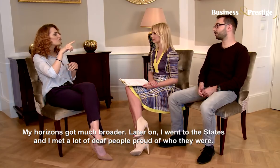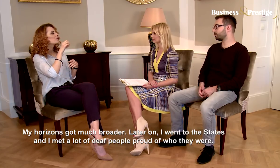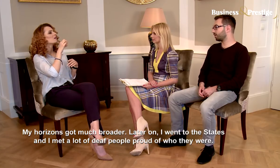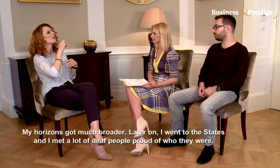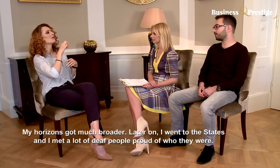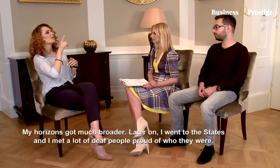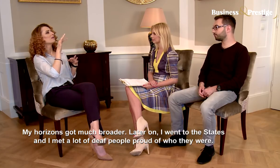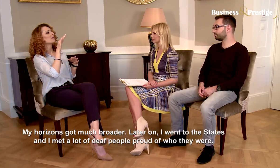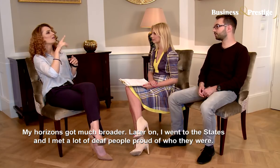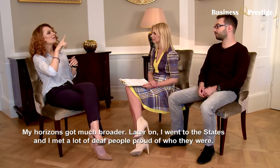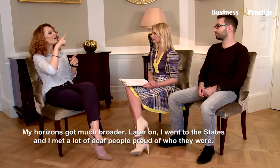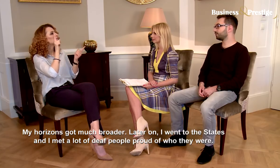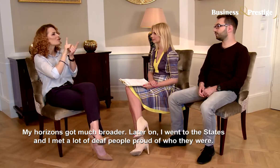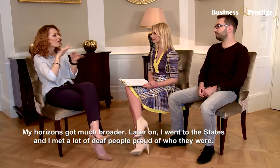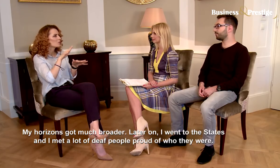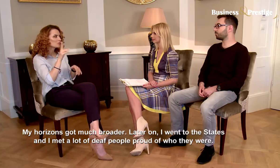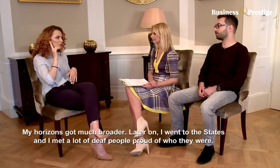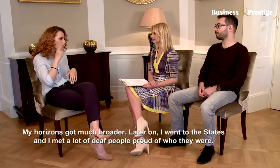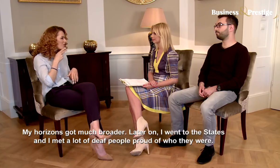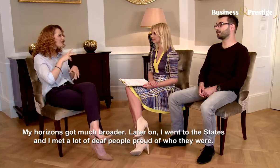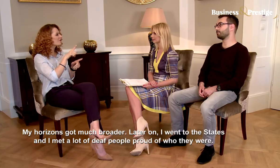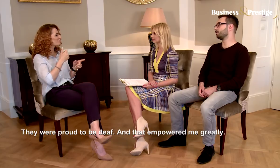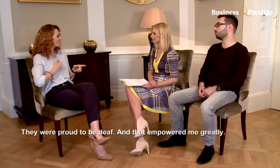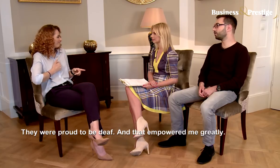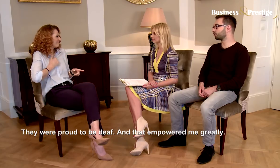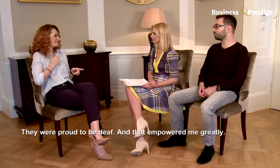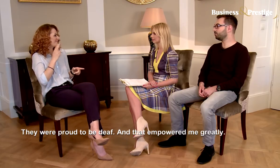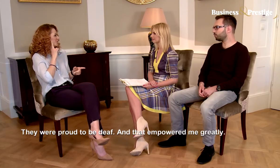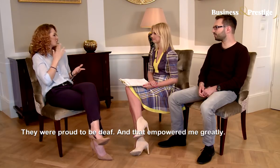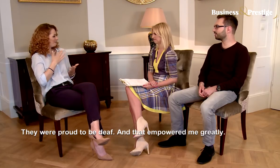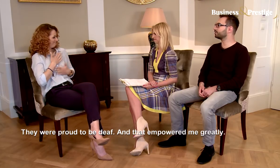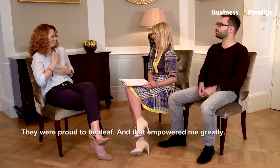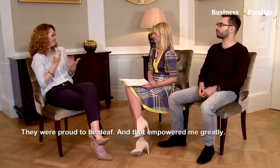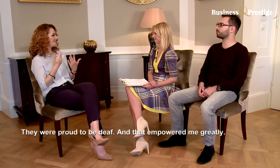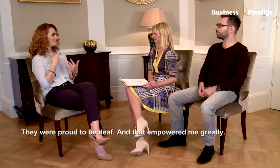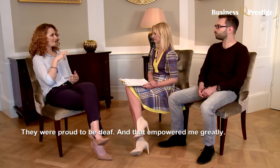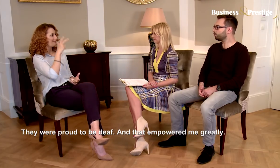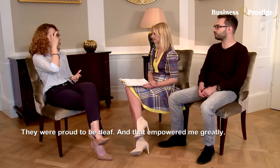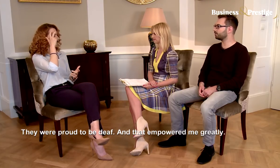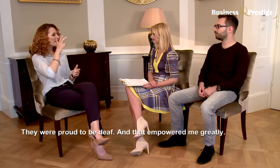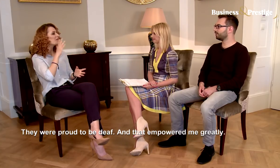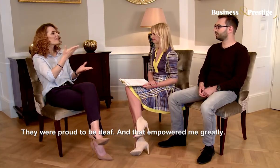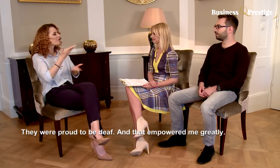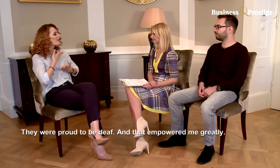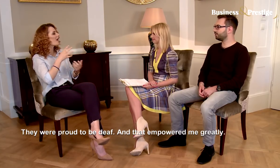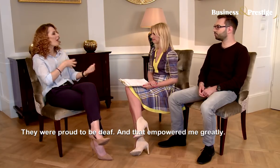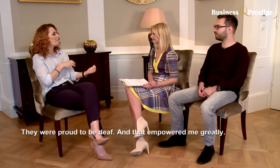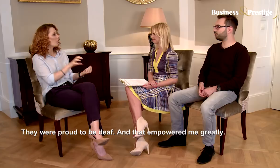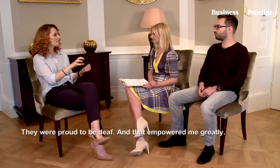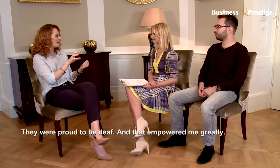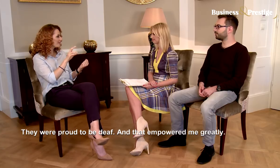I później właśnie wjechałam do Stanów i tam spotkałam bardzo wielu głuchych, którzy byli dumni z tego, kim są, że są głusi.